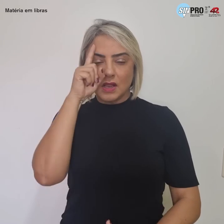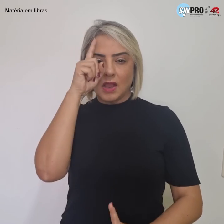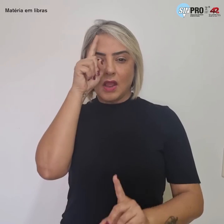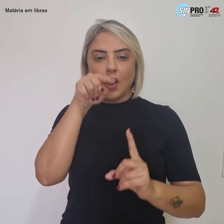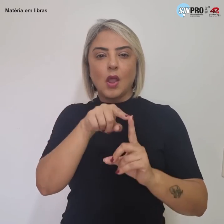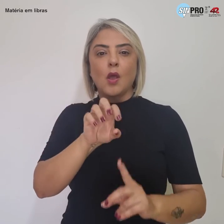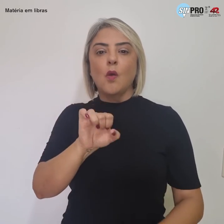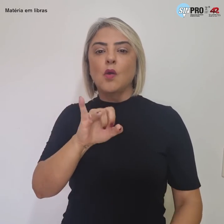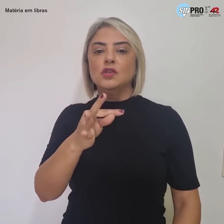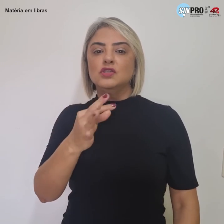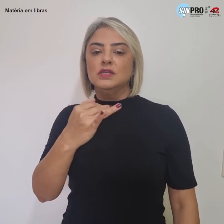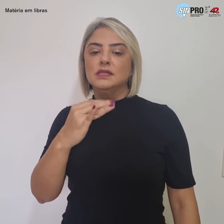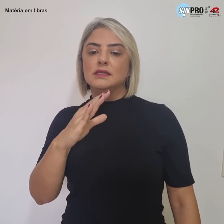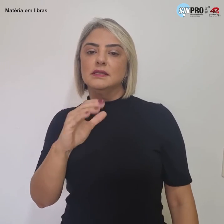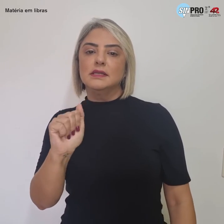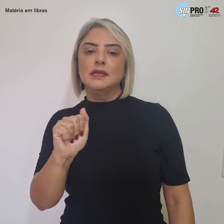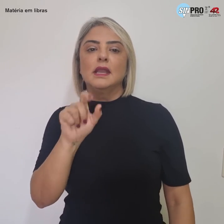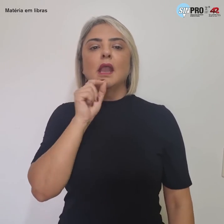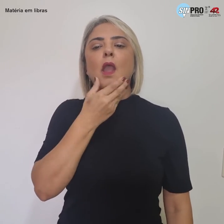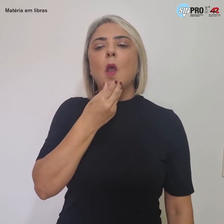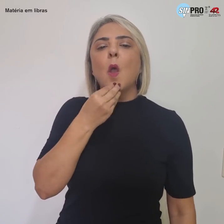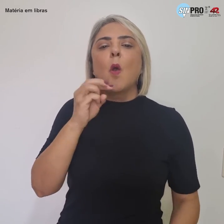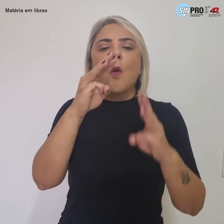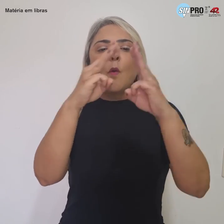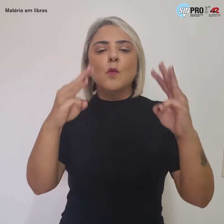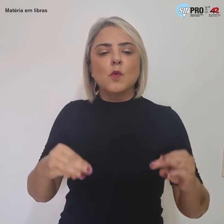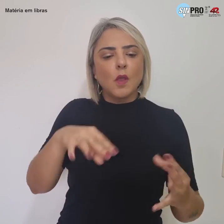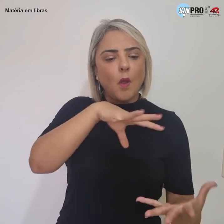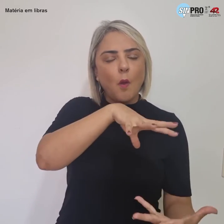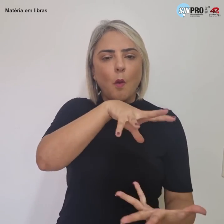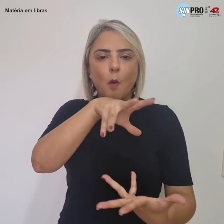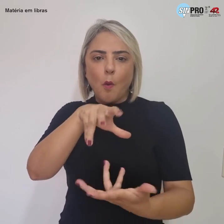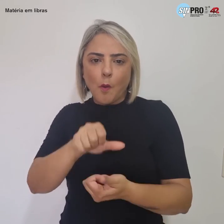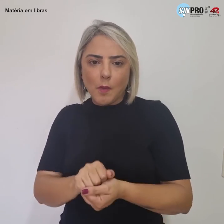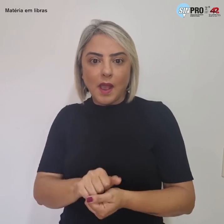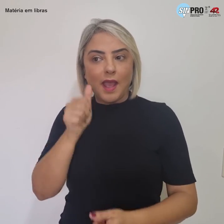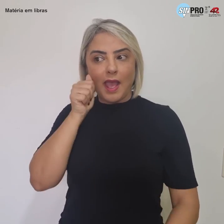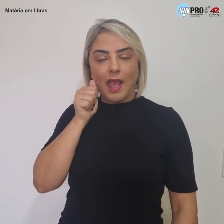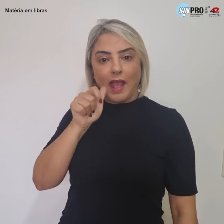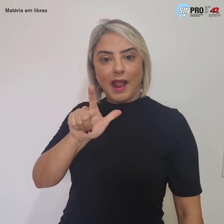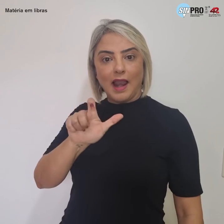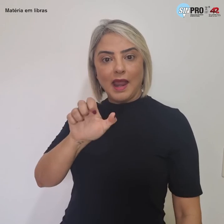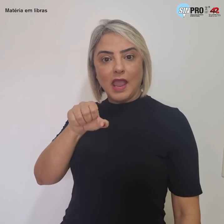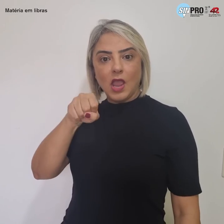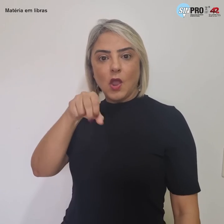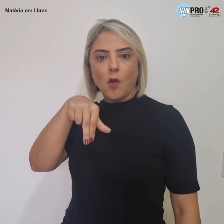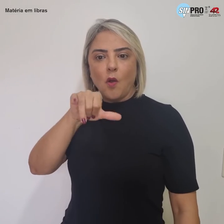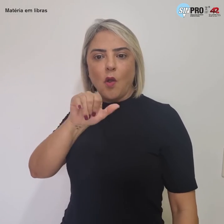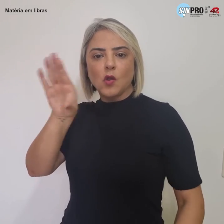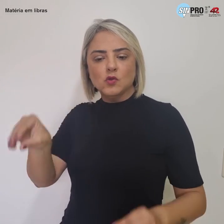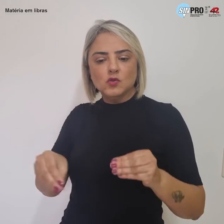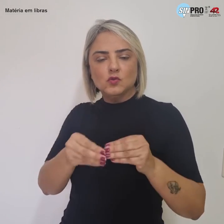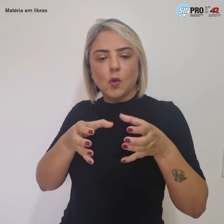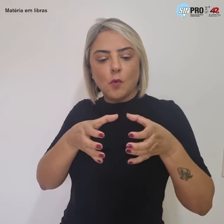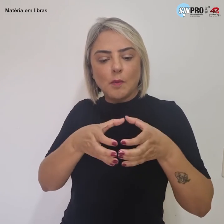Oiticica, de que o museu é o mundo, Leônix se juntou a uma equipe de